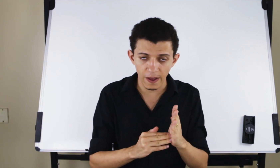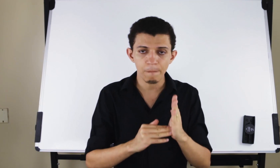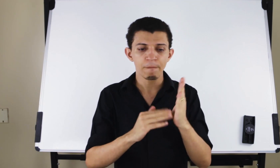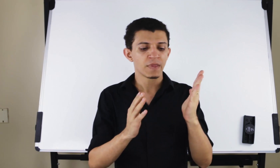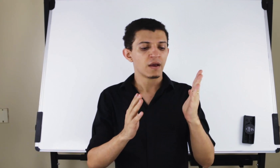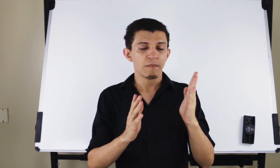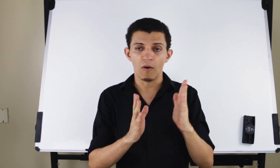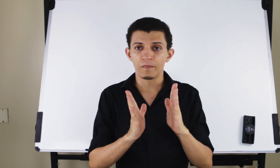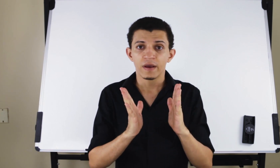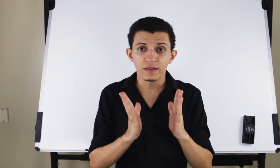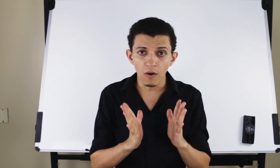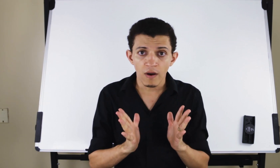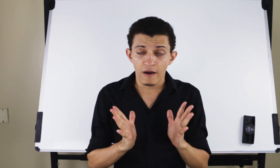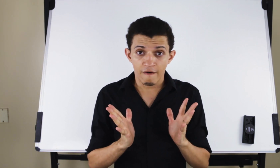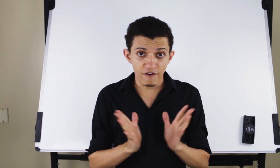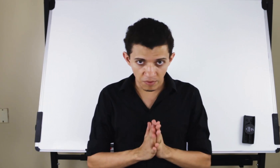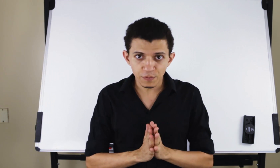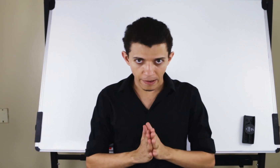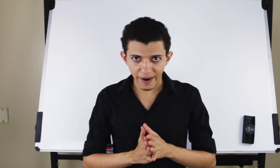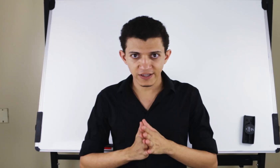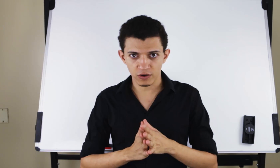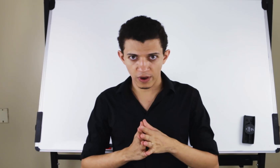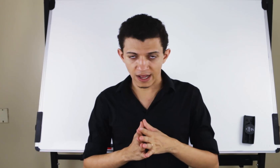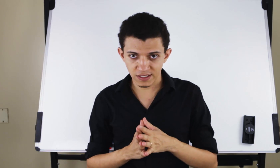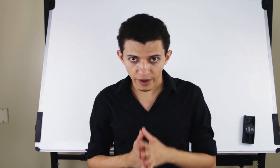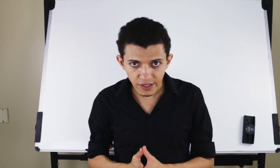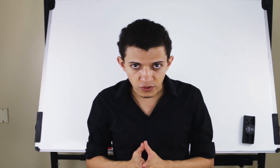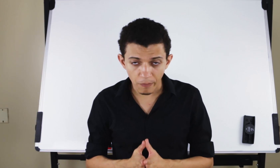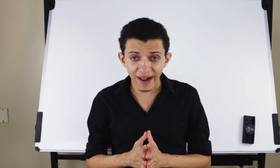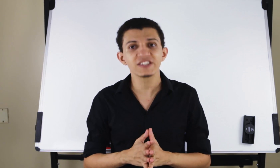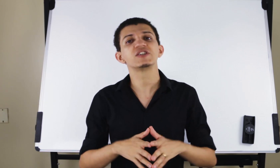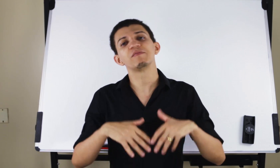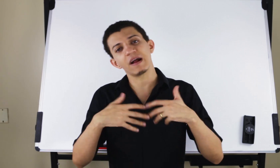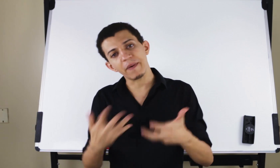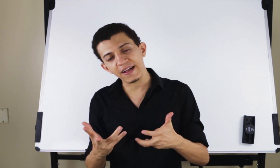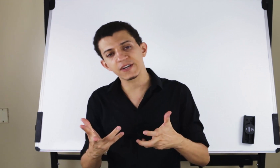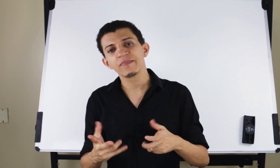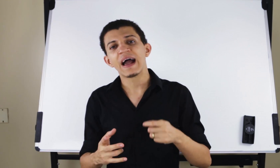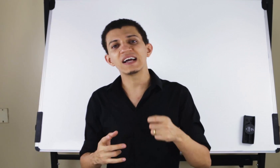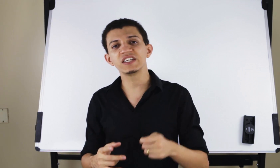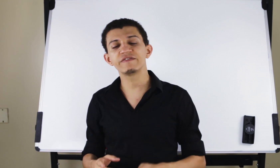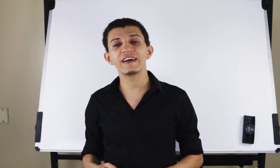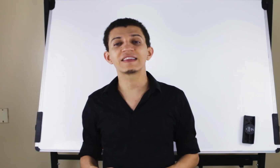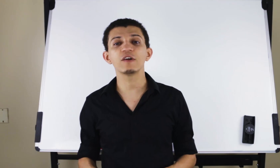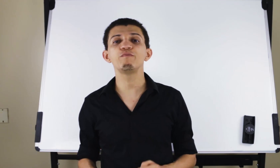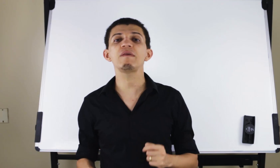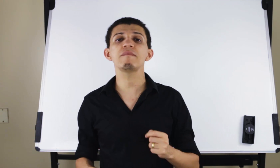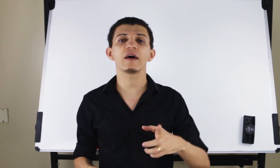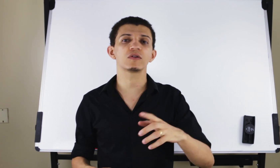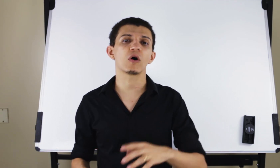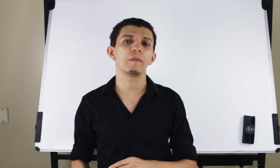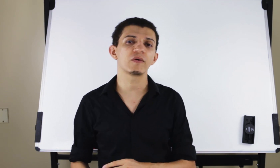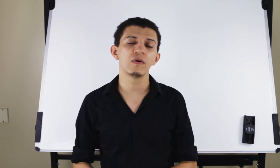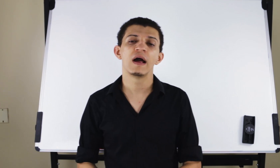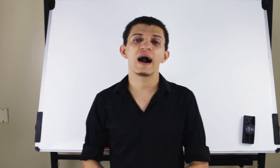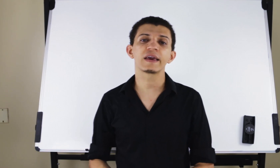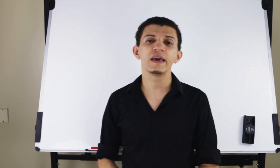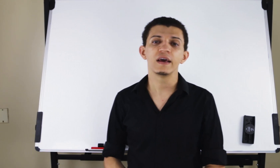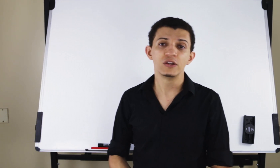ok? Bom, então, vamos para a prática com relação a isso? Para a gente ir para a prática, a gente vai entrar no primeiro tópico aqui de